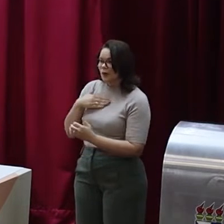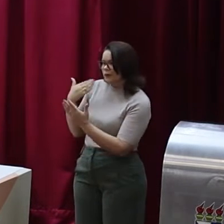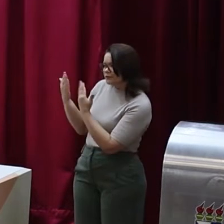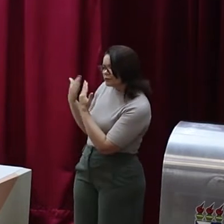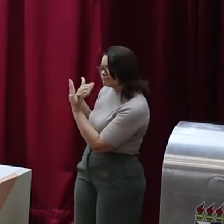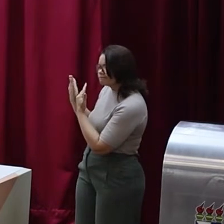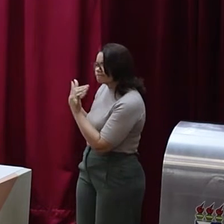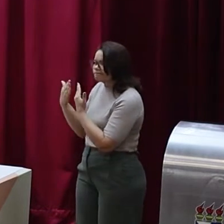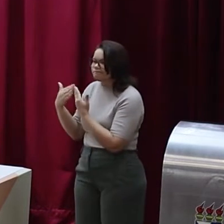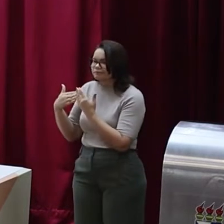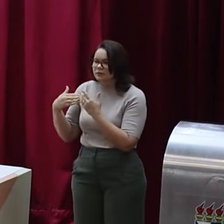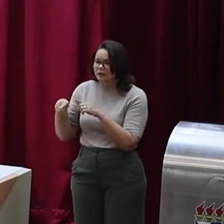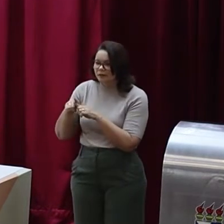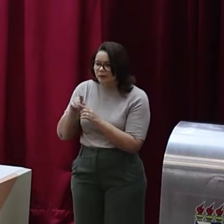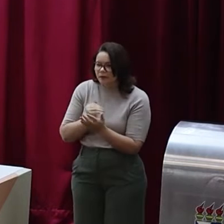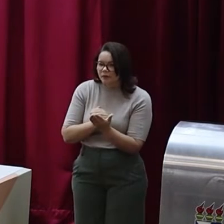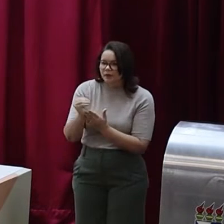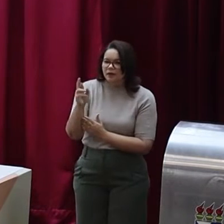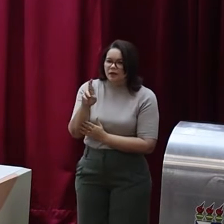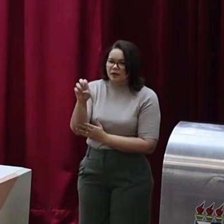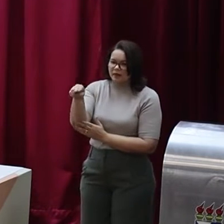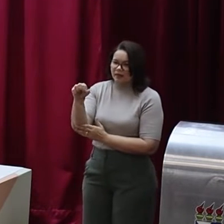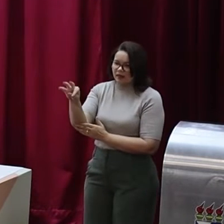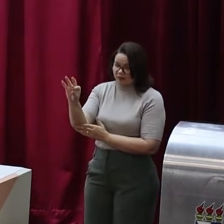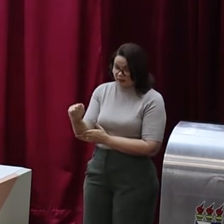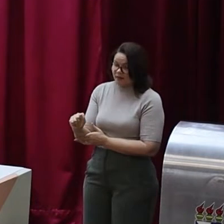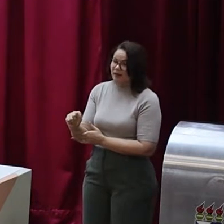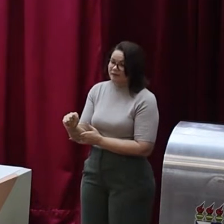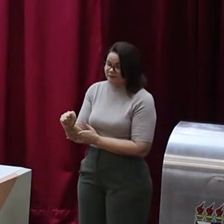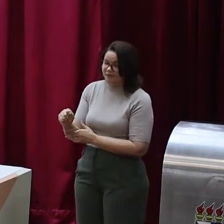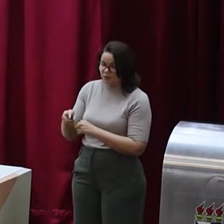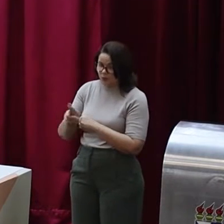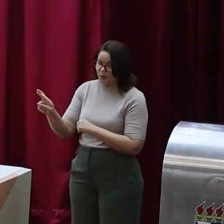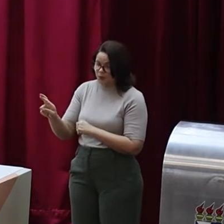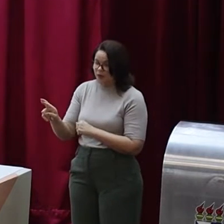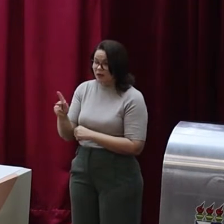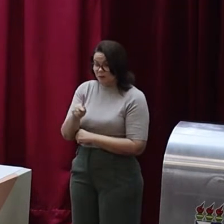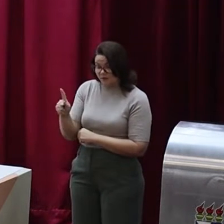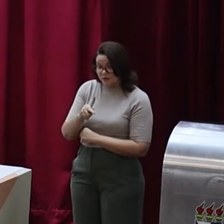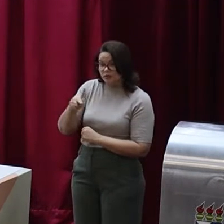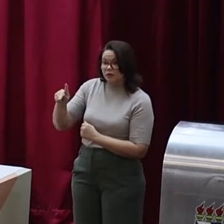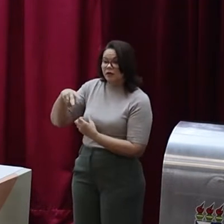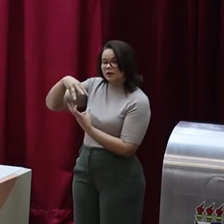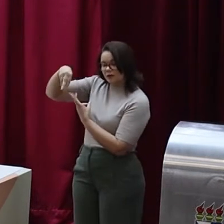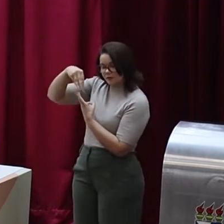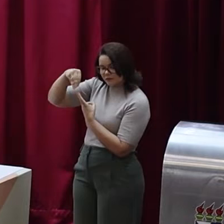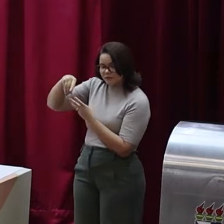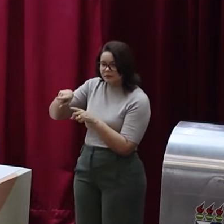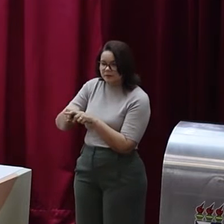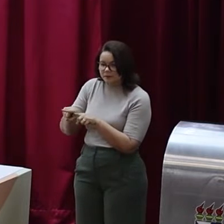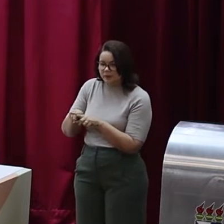dialogar. Inicialmente, a doutora Renata Ferreira Costa Bonifácio, que é professora da Universidade Federal de